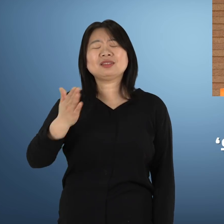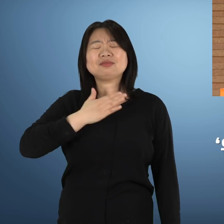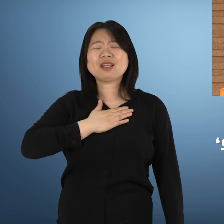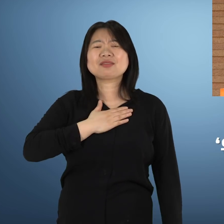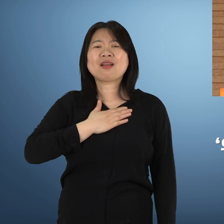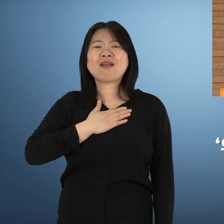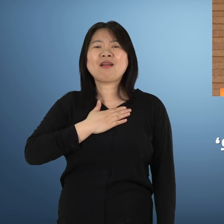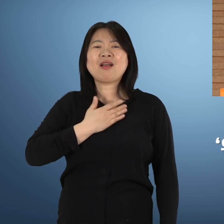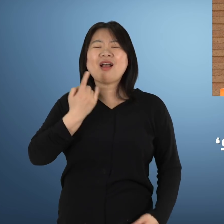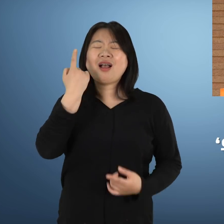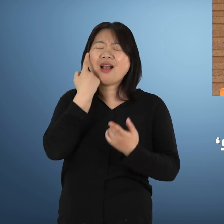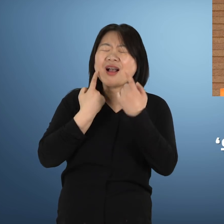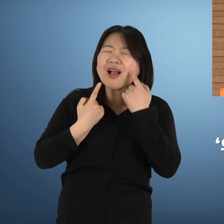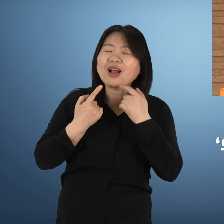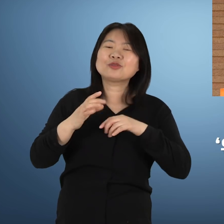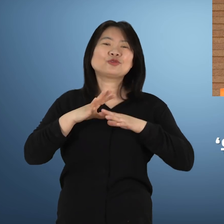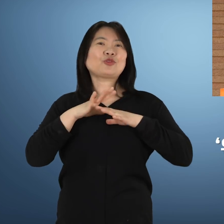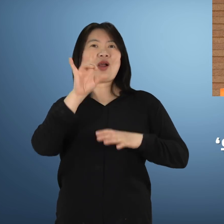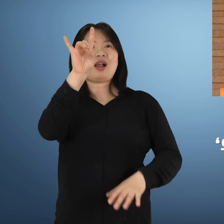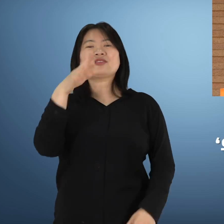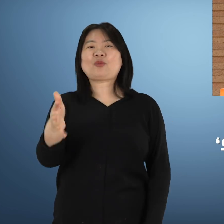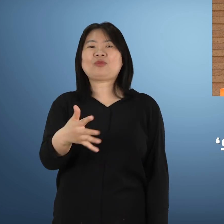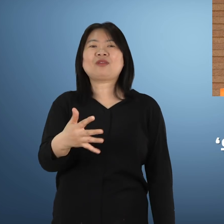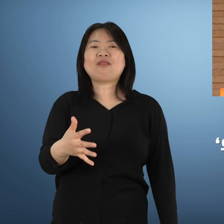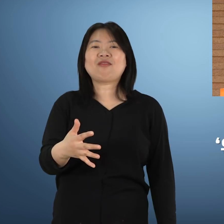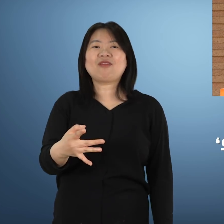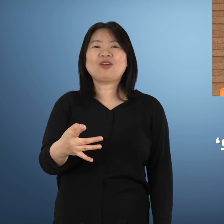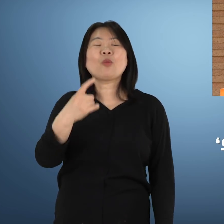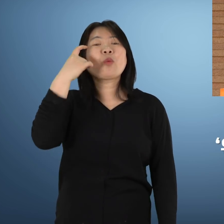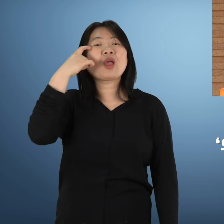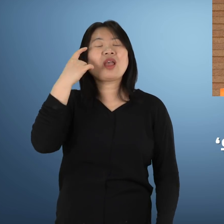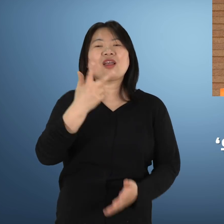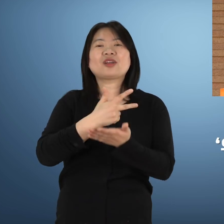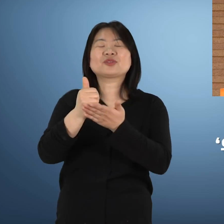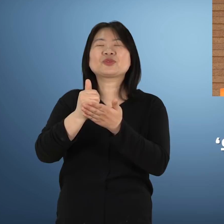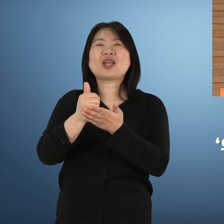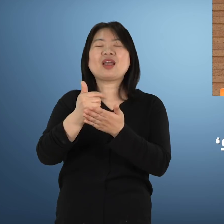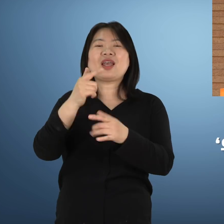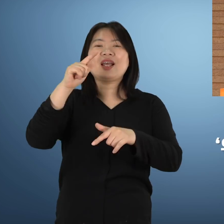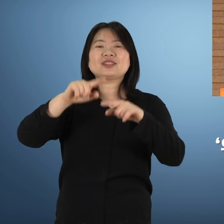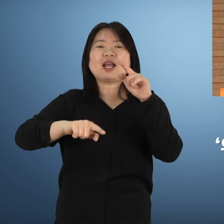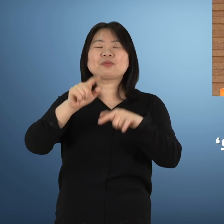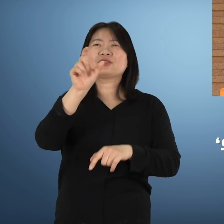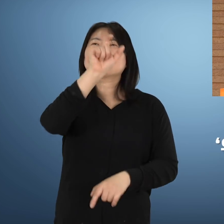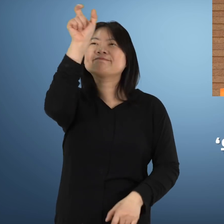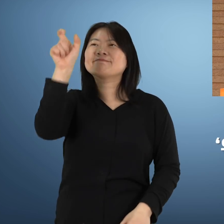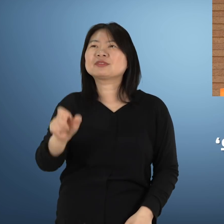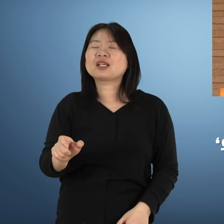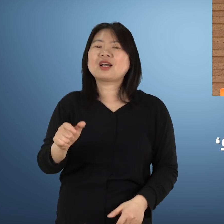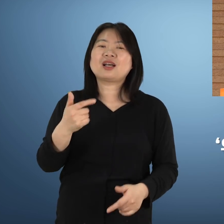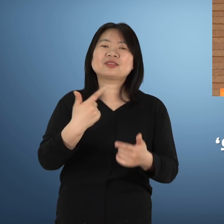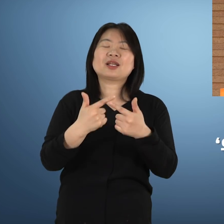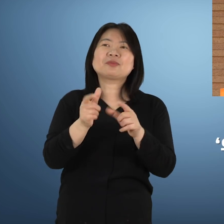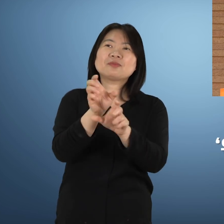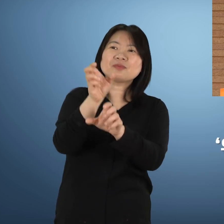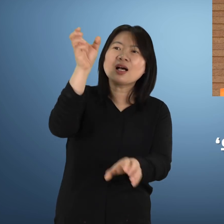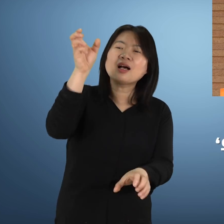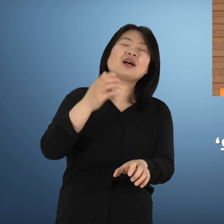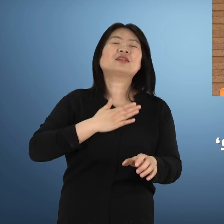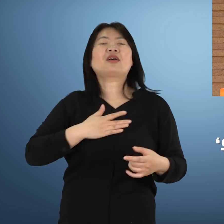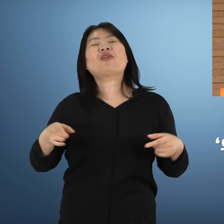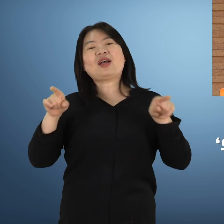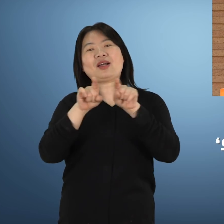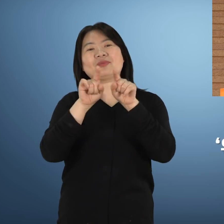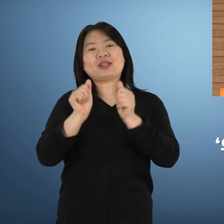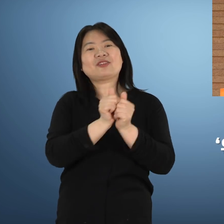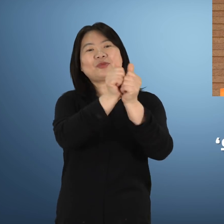내가 해를 두려워하지 않는 것은 주의 지팡이와 막대기가 나와 함께 하심이라. 하나님의